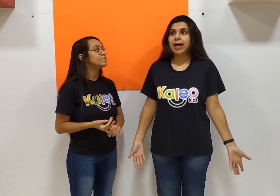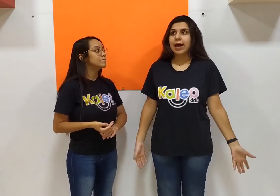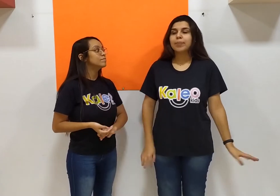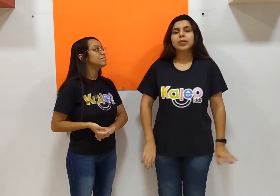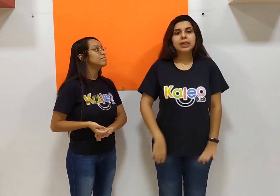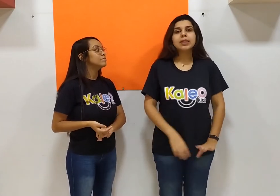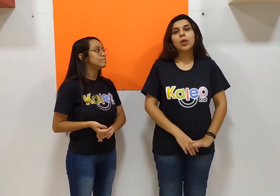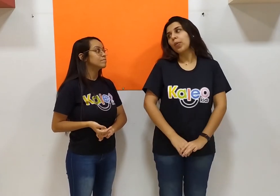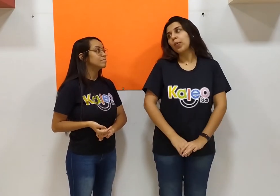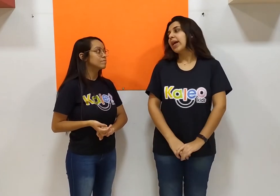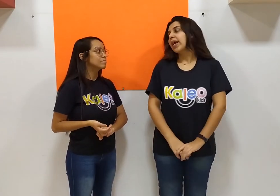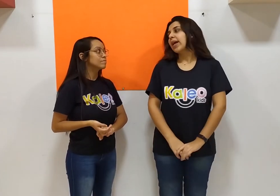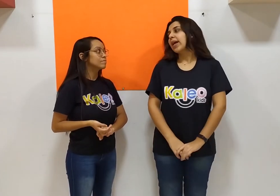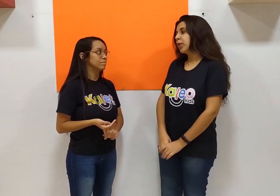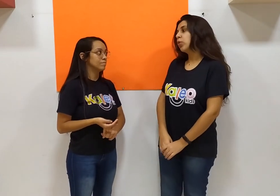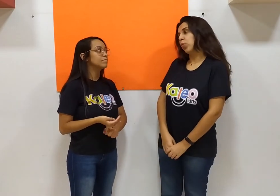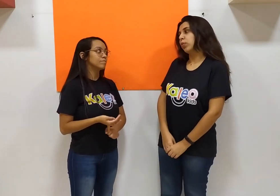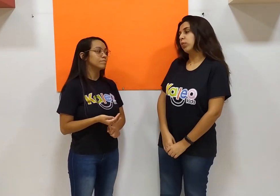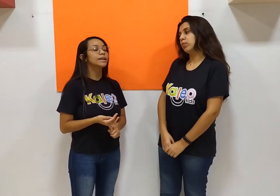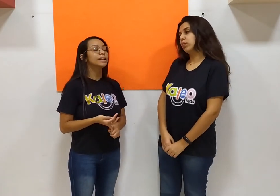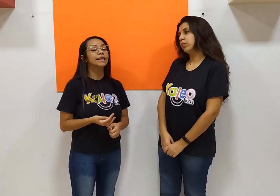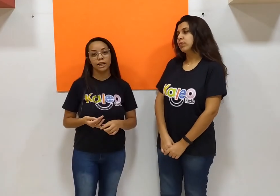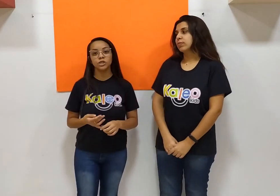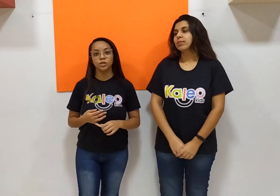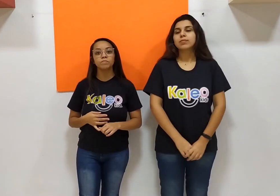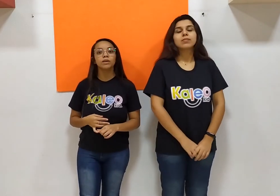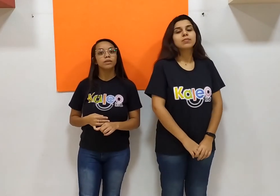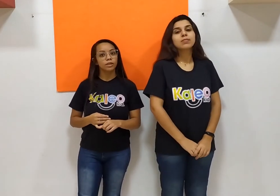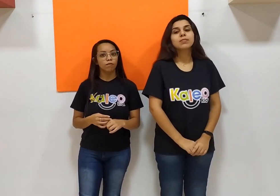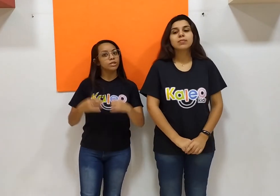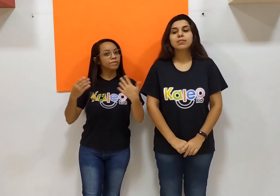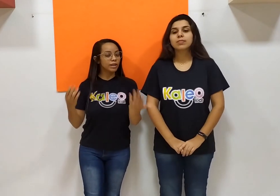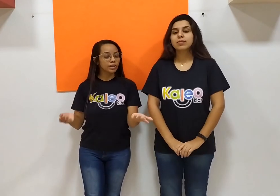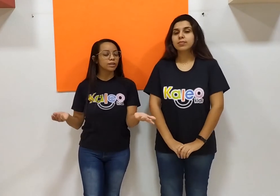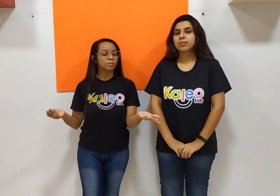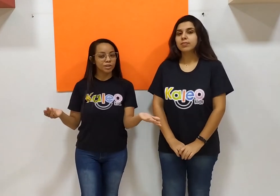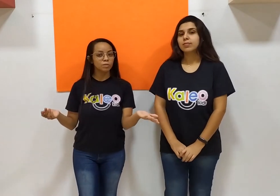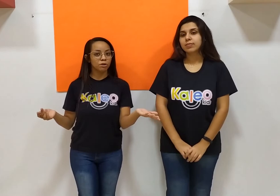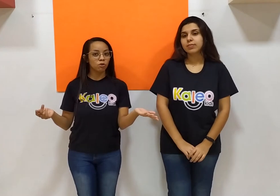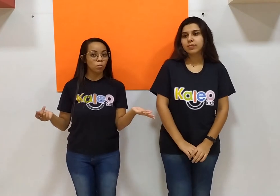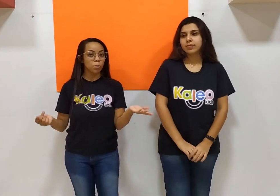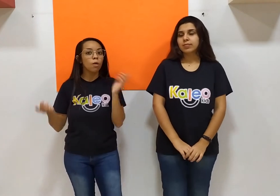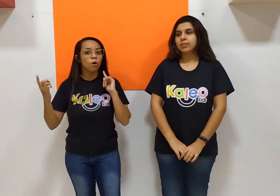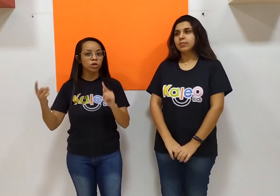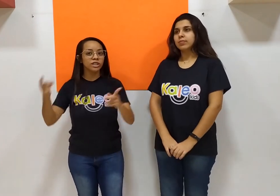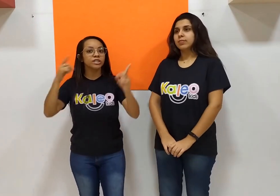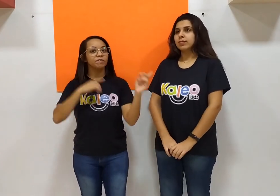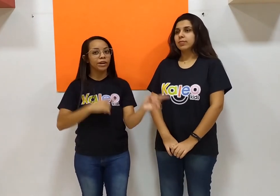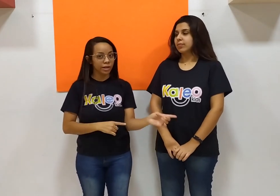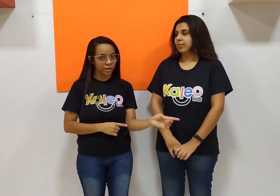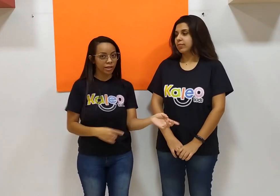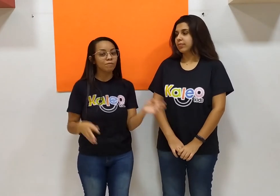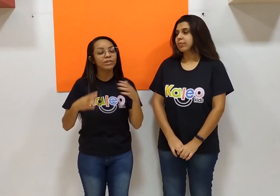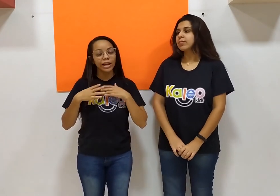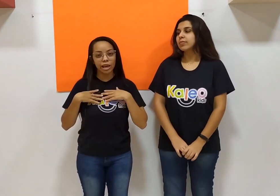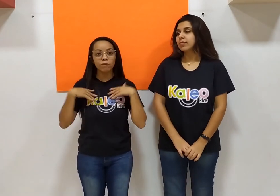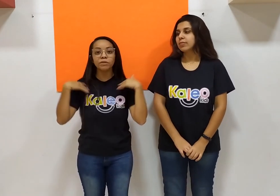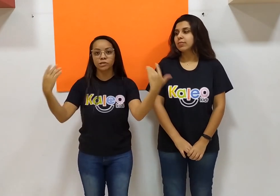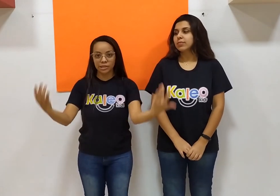estudar. Então, é isso que eu me preocupo. Entendi. Então, a tia Fernanda também se preocupa. Hoje, a tia Fernanda, eu e